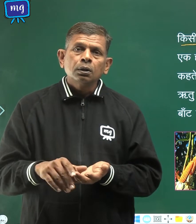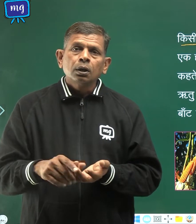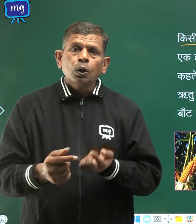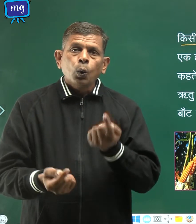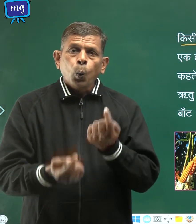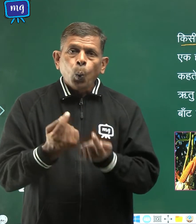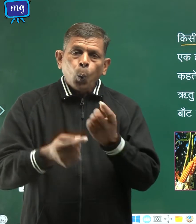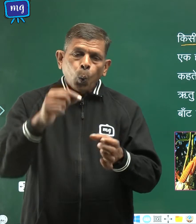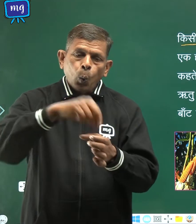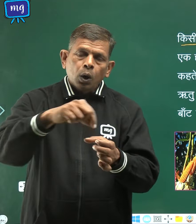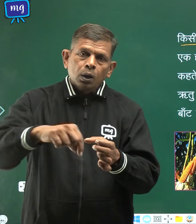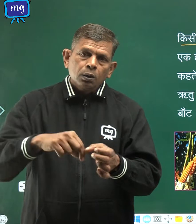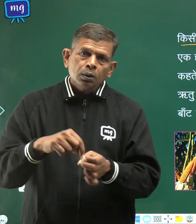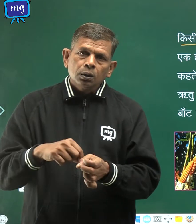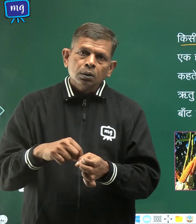उगाए जाने वाले